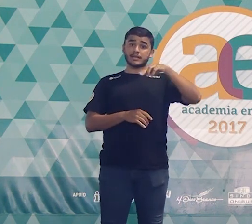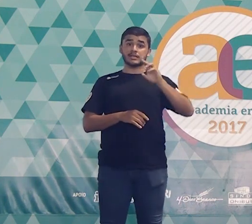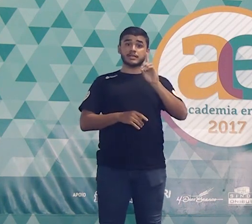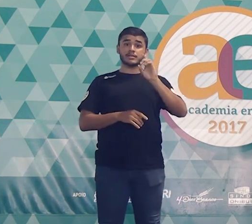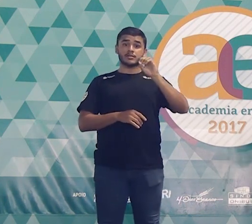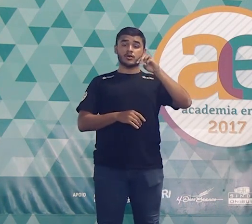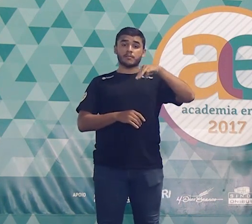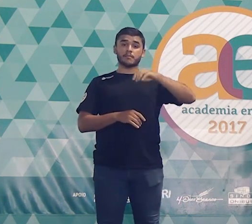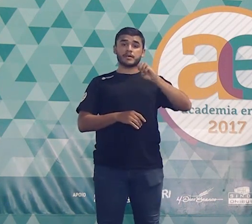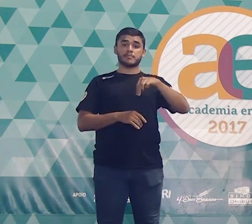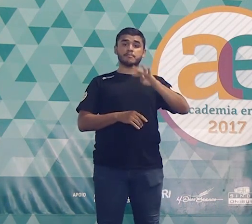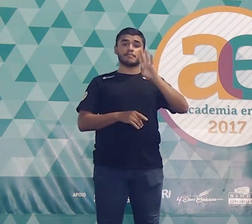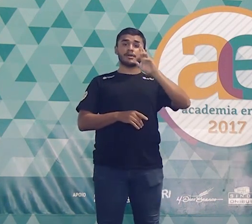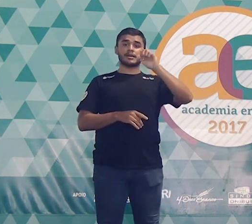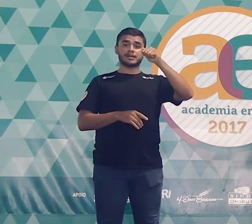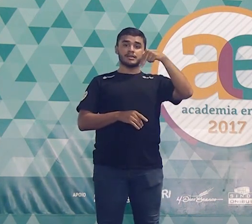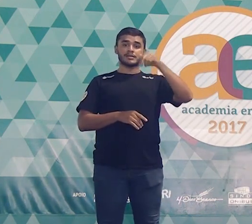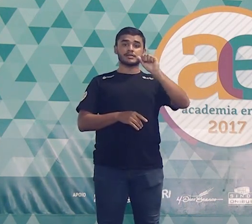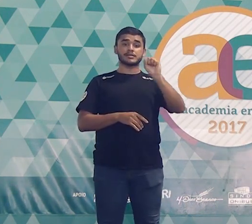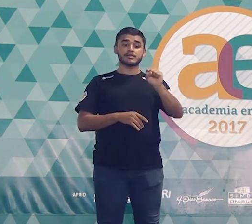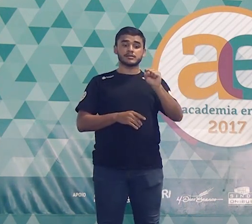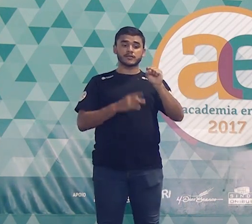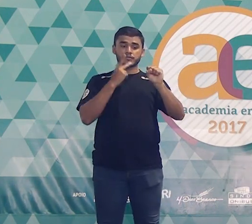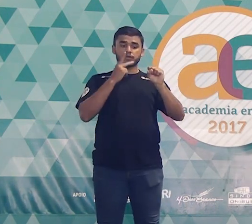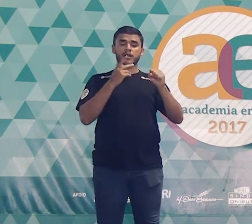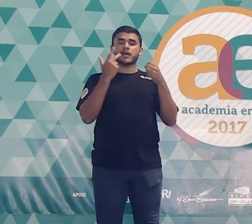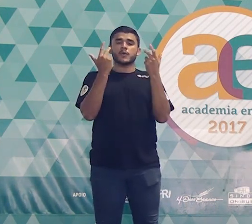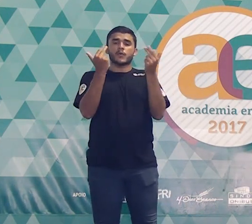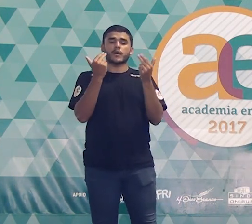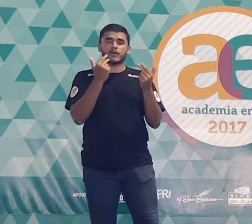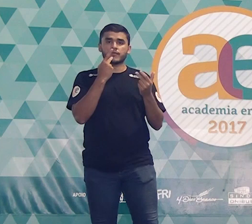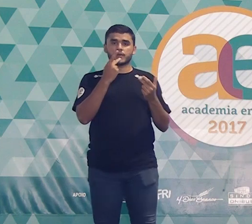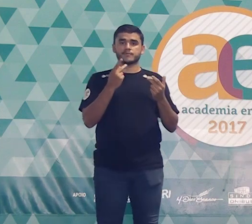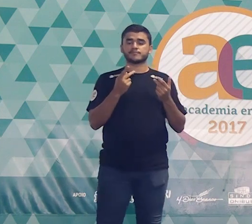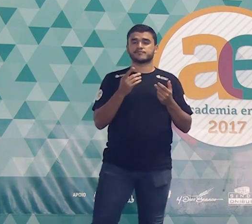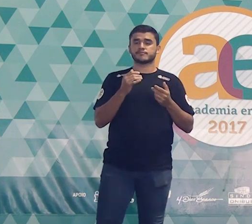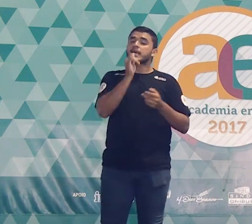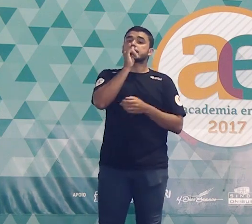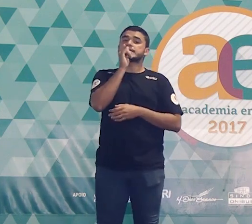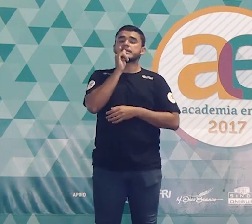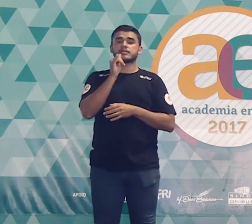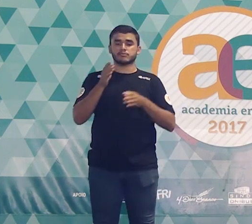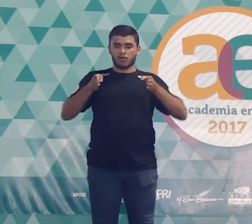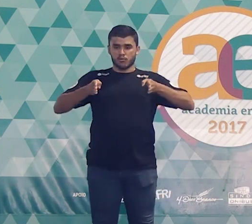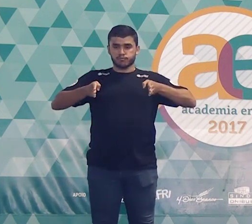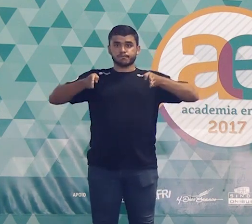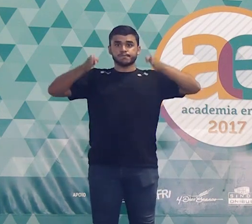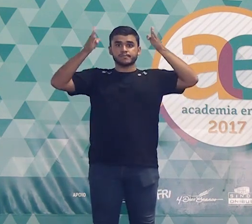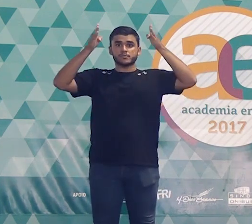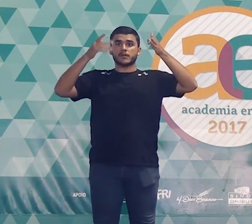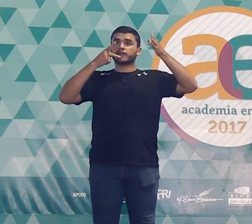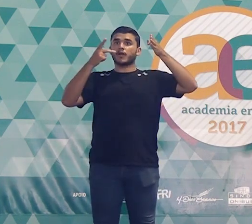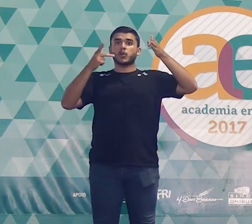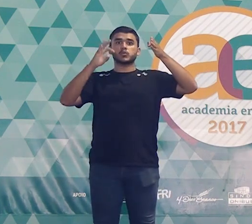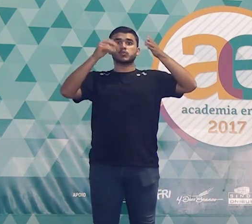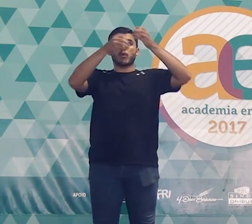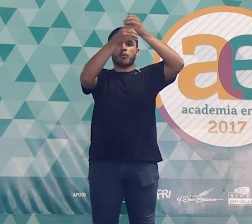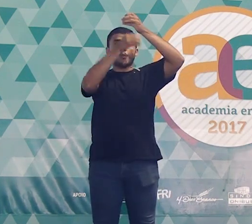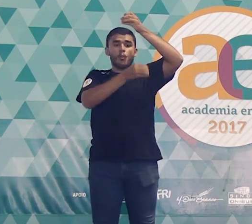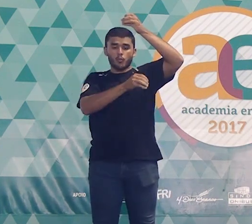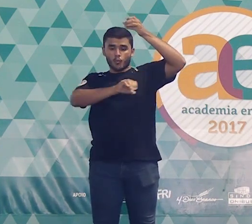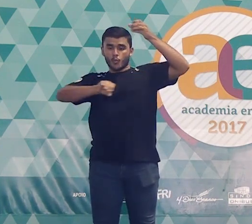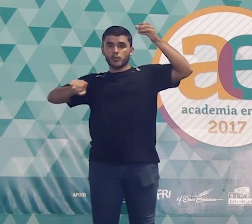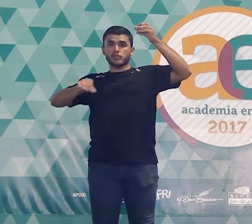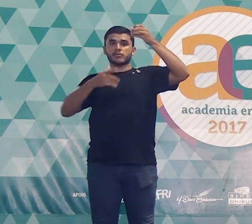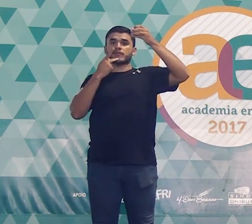rede de encanamento, como se tivesse um prédio, essa rede de encanamento que leva gás, esgoto, TV, tá